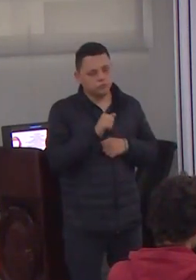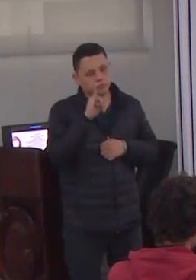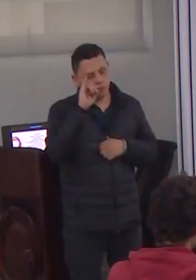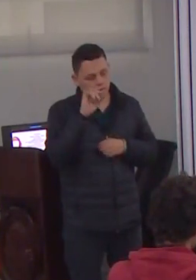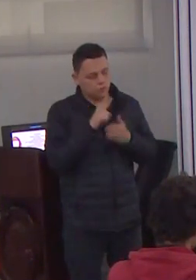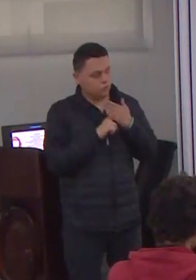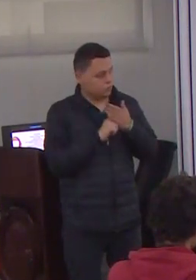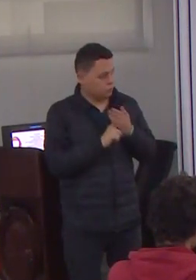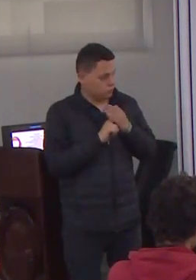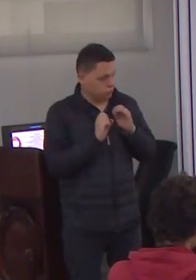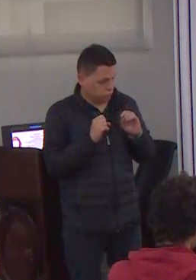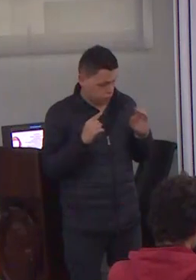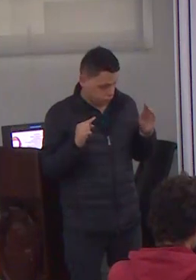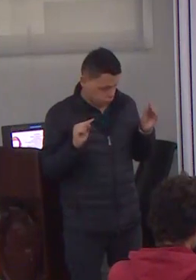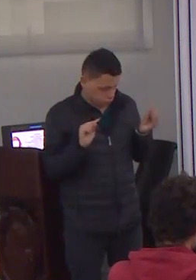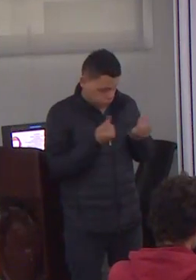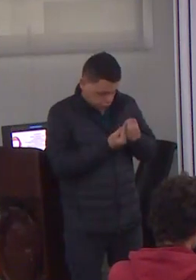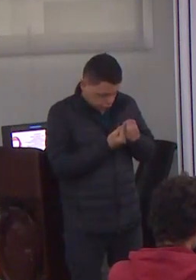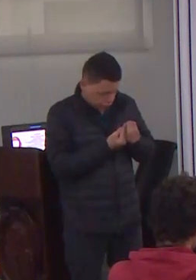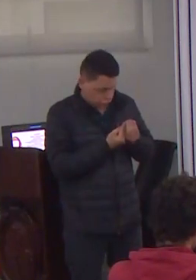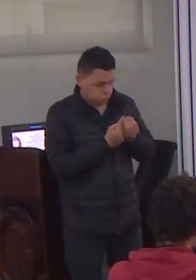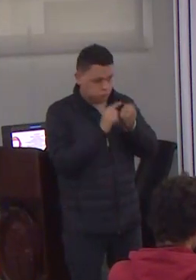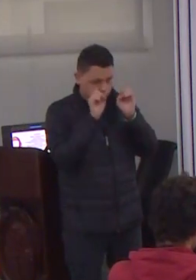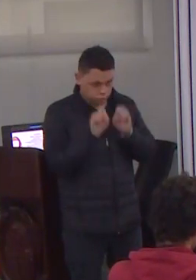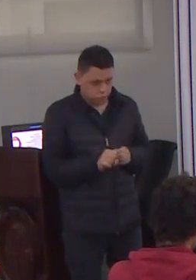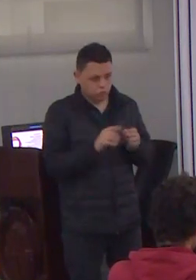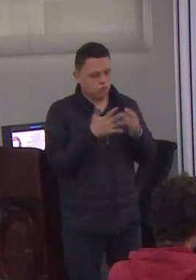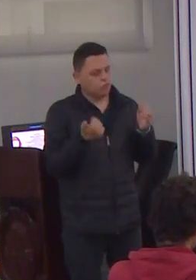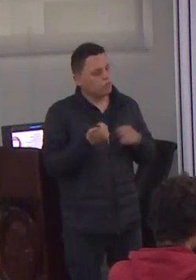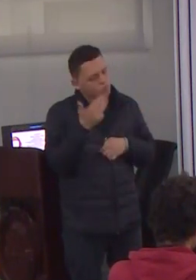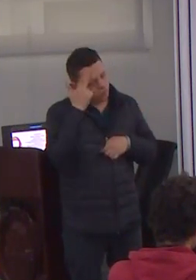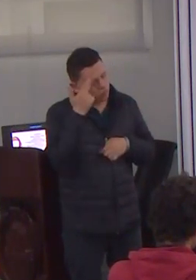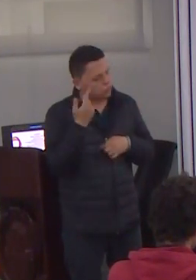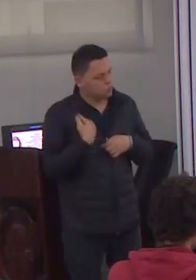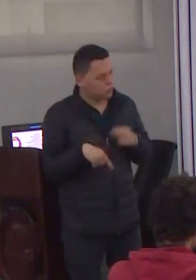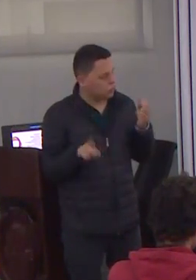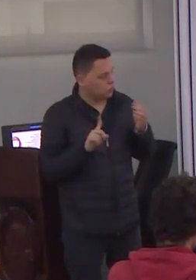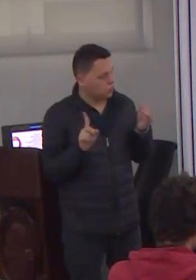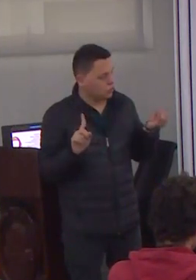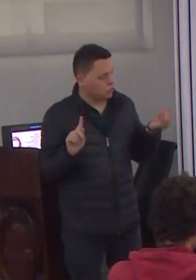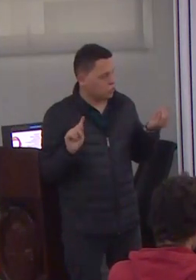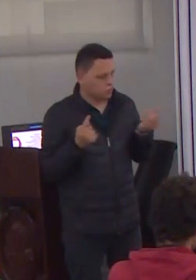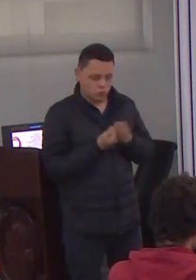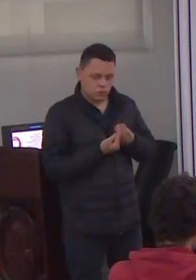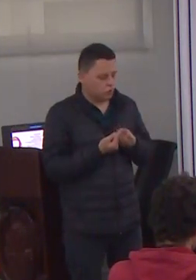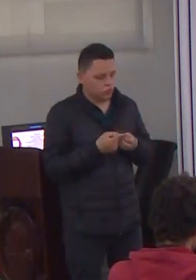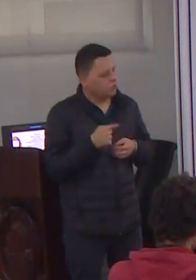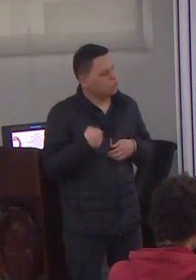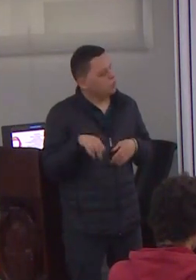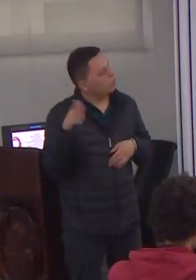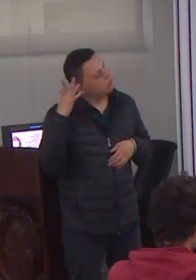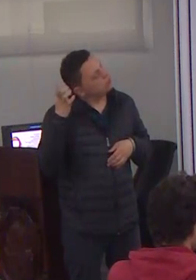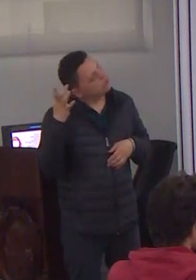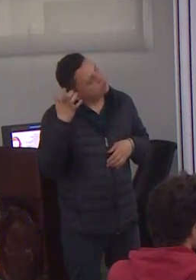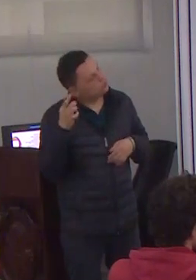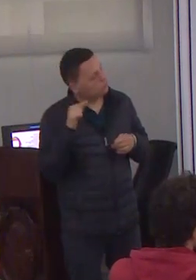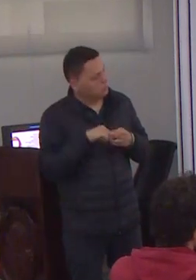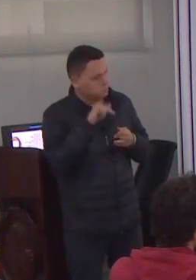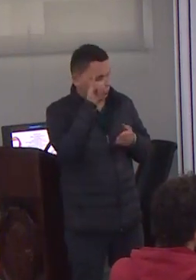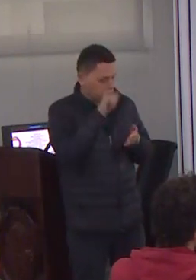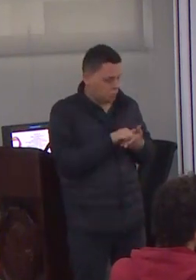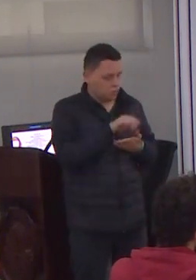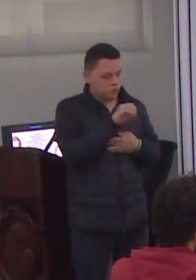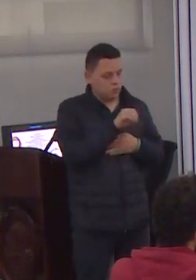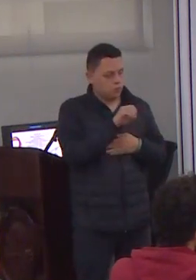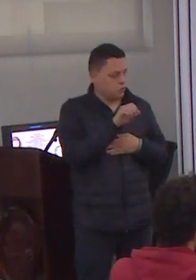espectro autista si es así ¿cuál es la razón? y si no lo es ¿cuál es la razón? y en esa misma línea de la propuesta